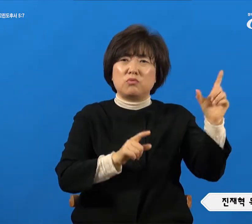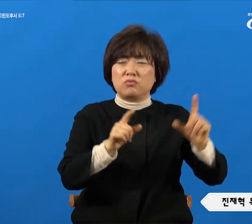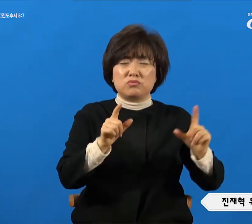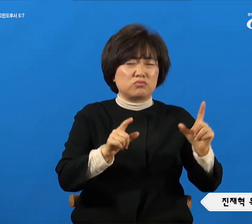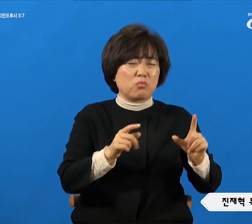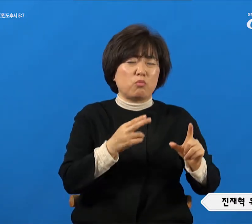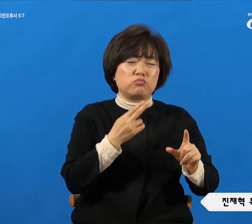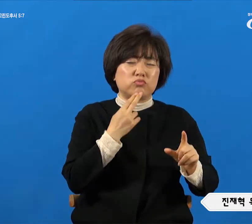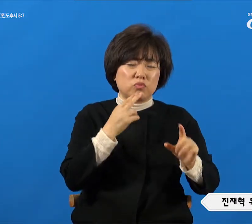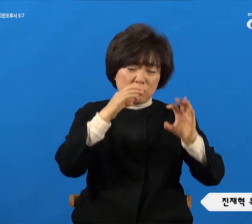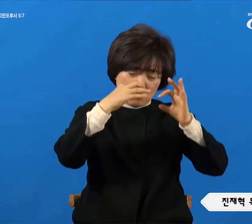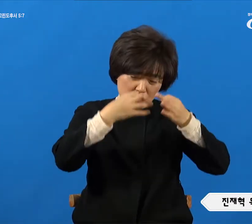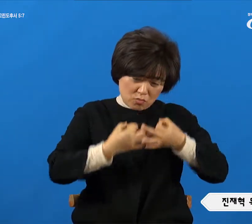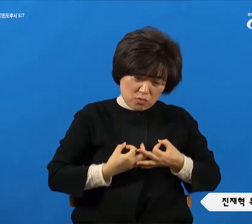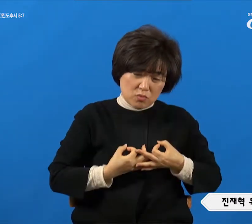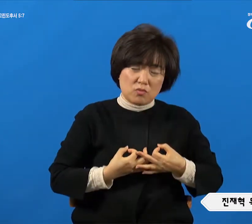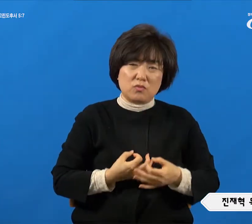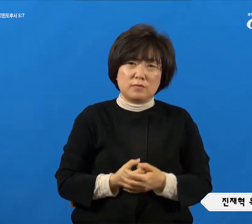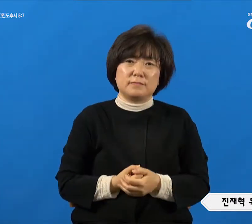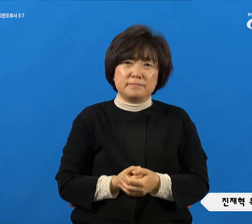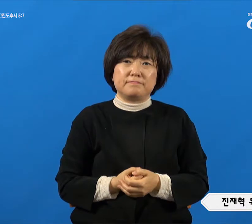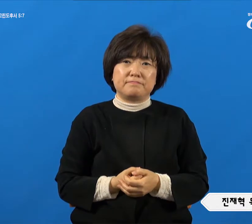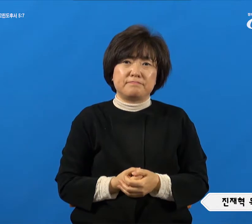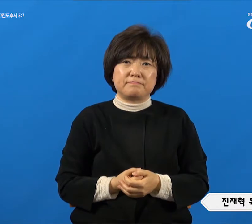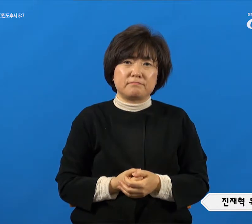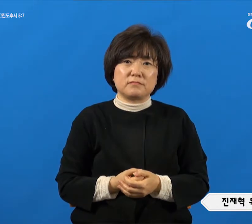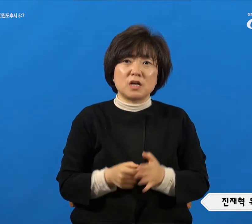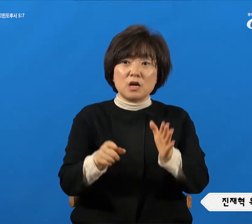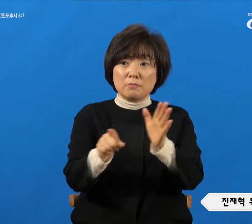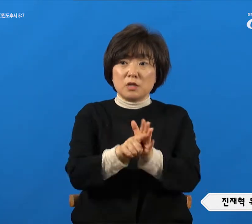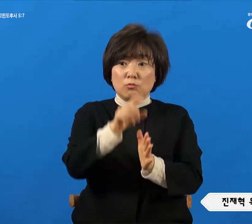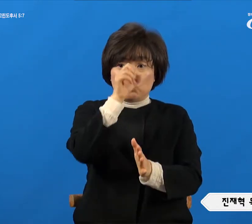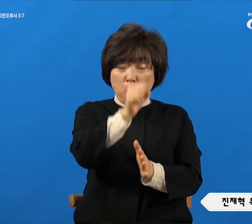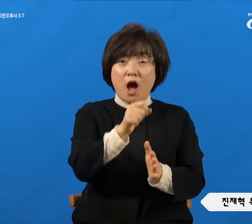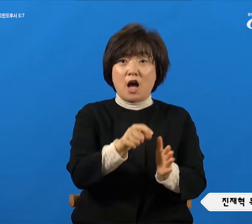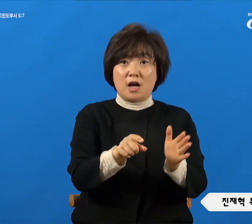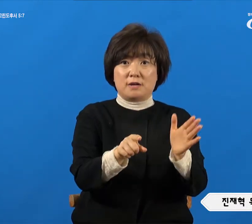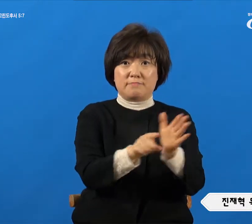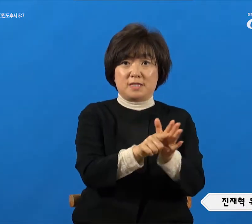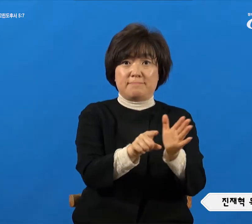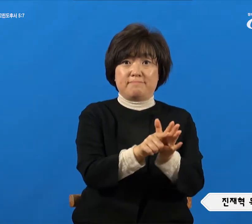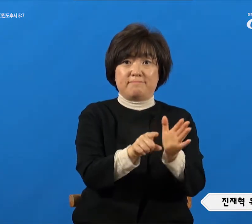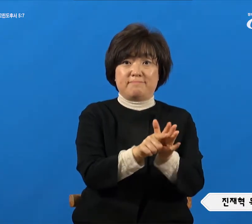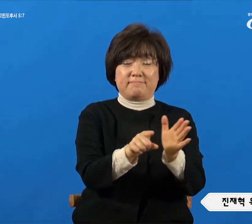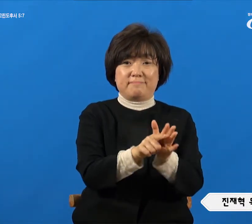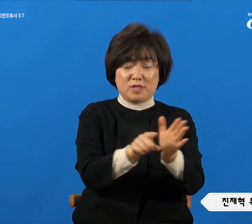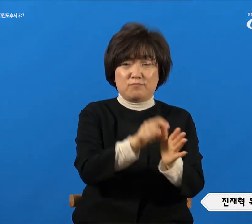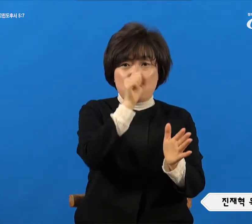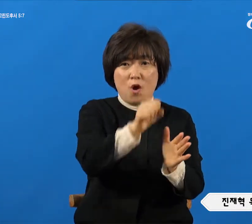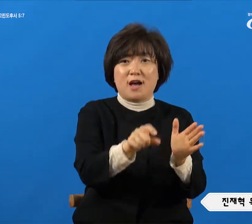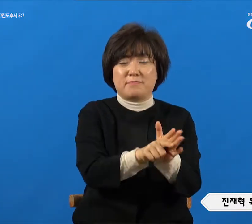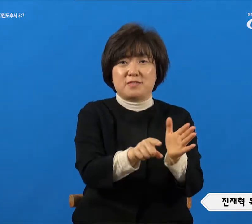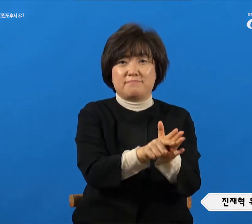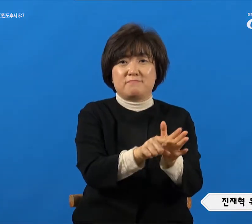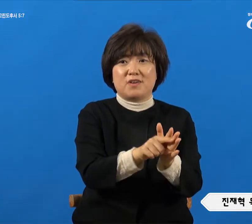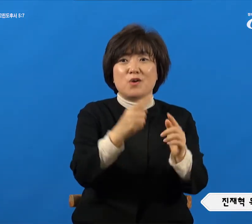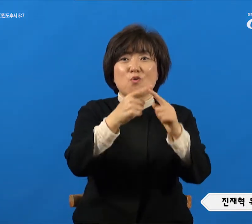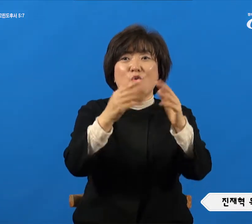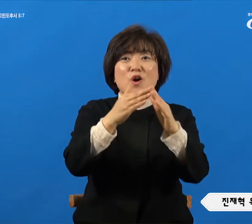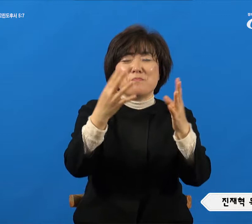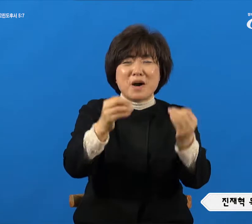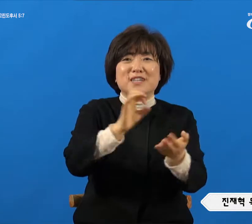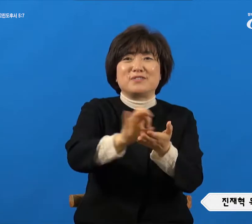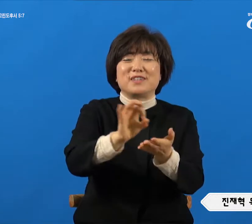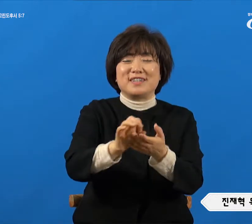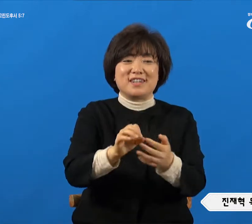한번 돌아보게 됩니다. 믿음이 좋다는 말을 우리가 교회에서 자주 쓰지 않습니까? 저